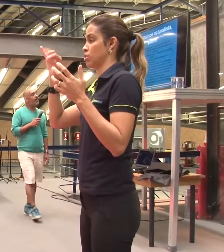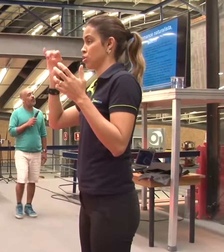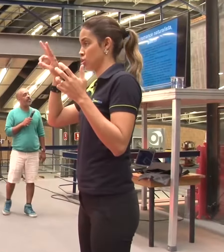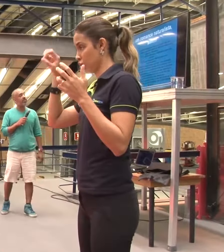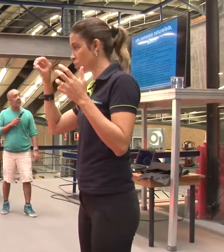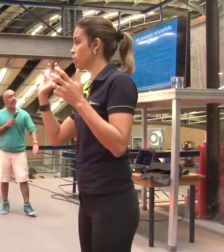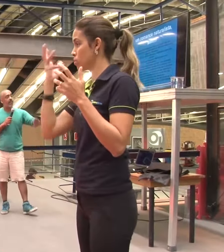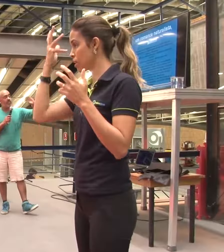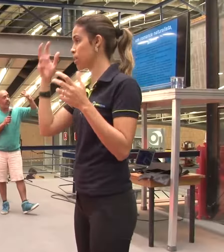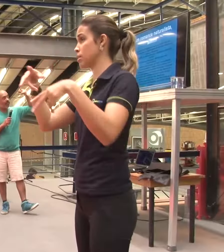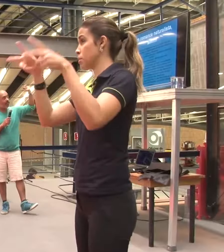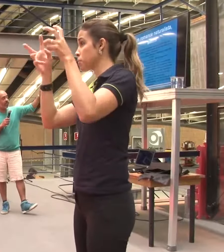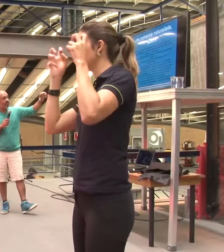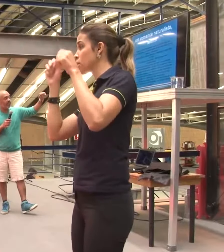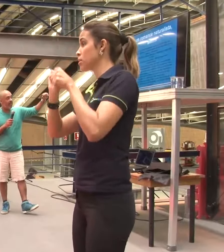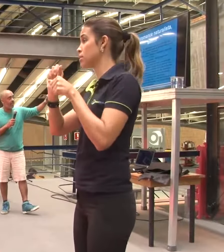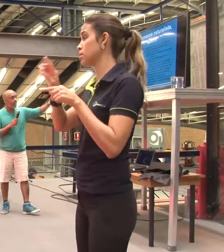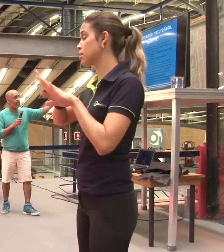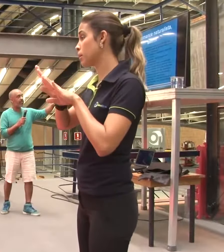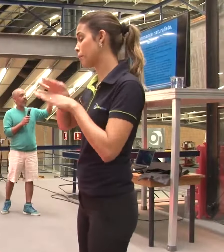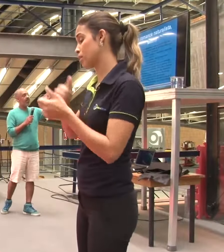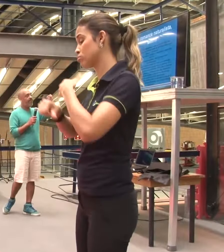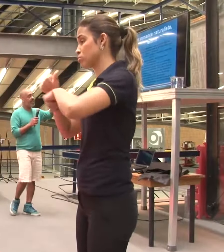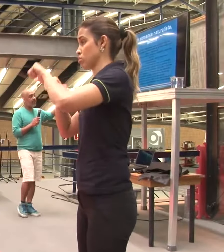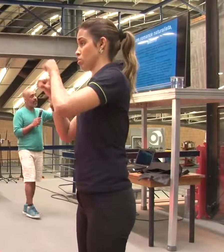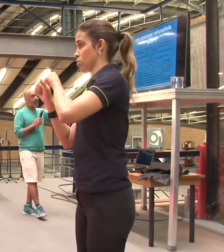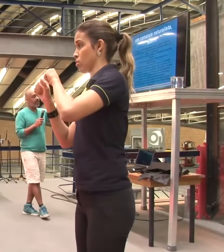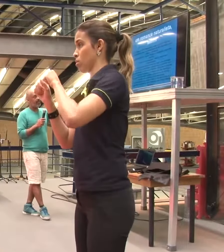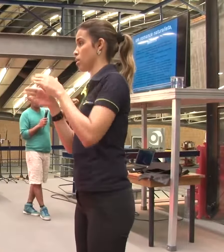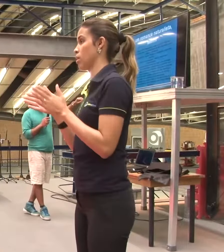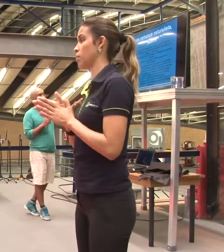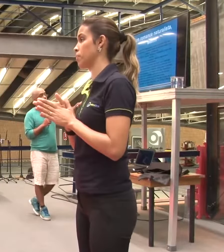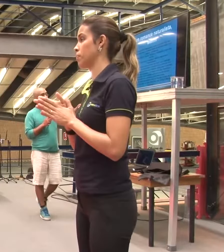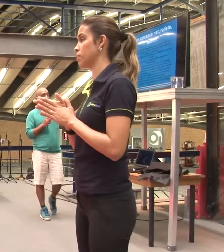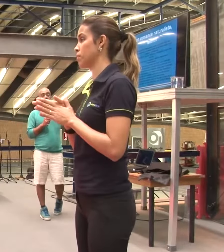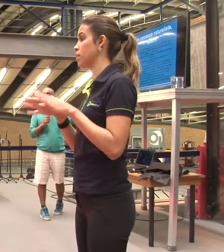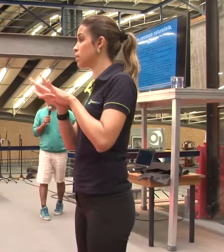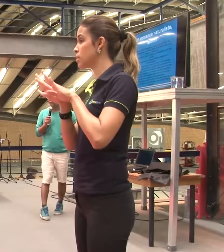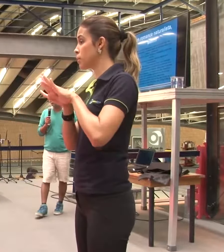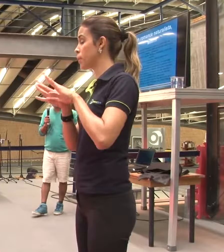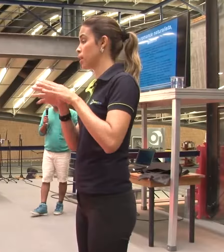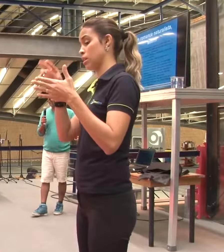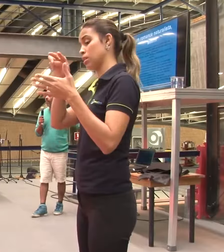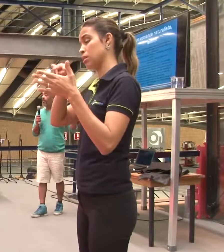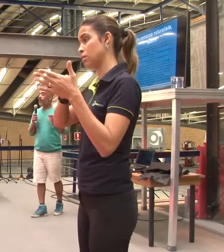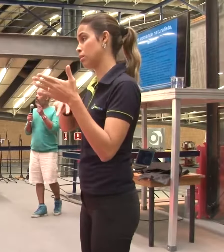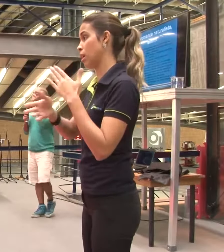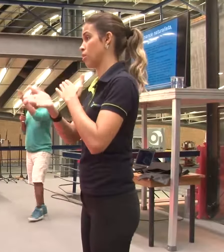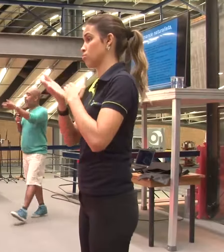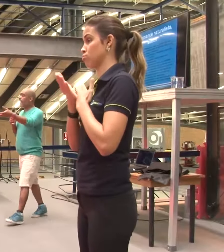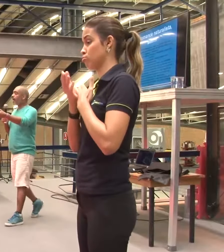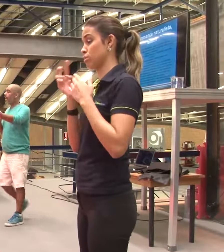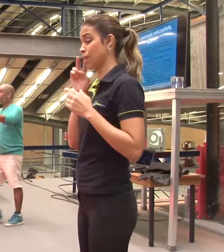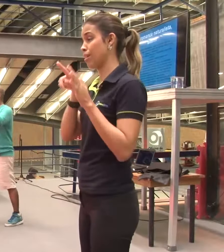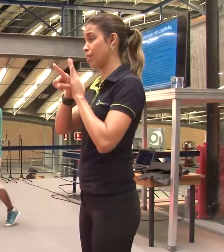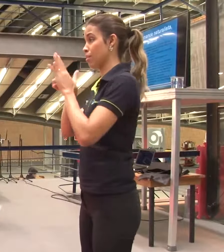de perspectiva. Os aspectos vis inferiores visam a melhoria das condições sociais que geraram.